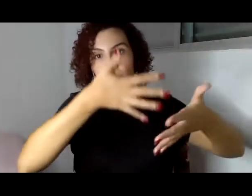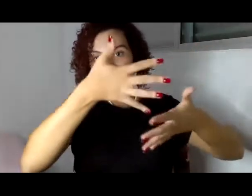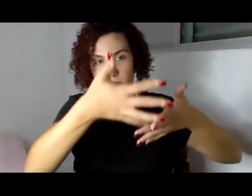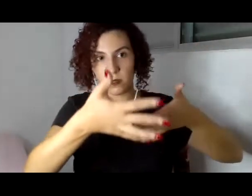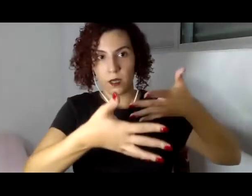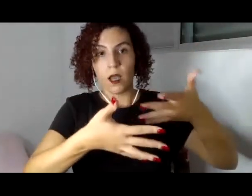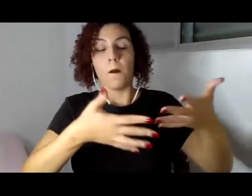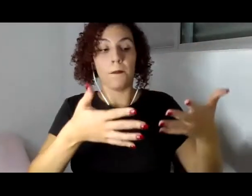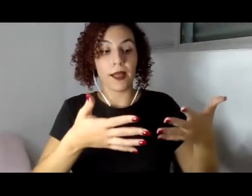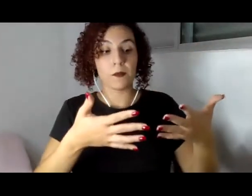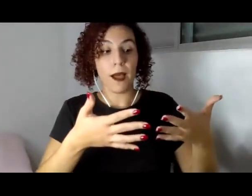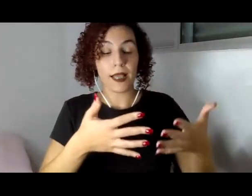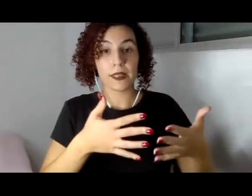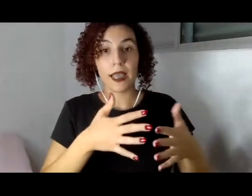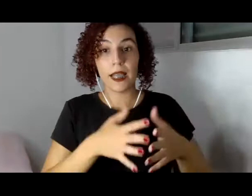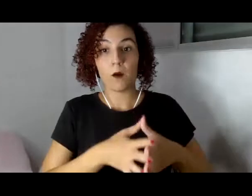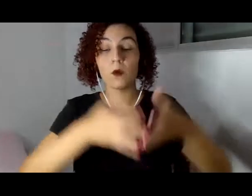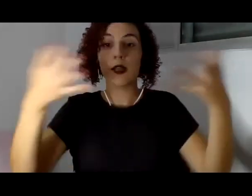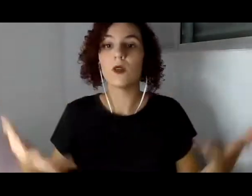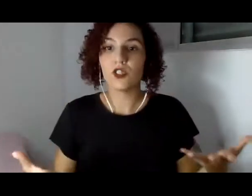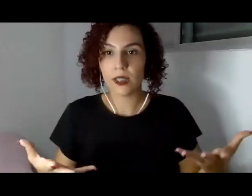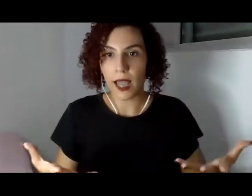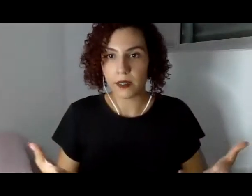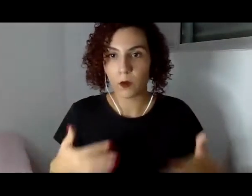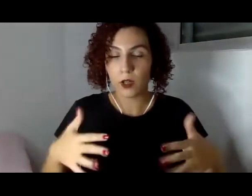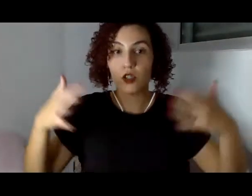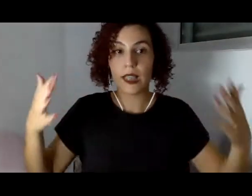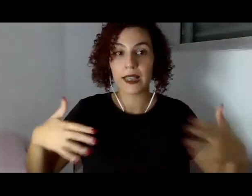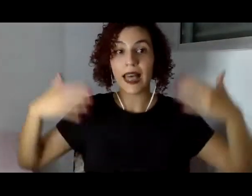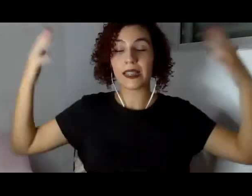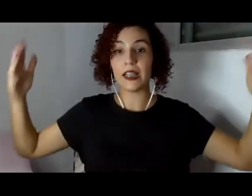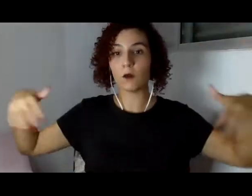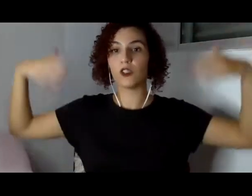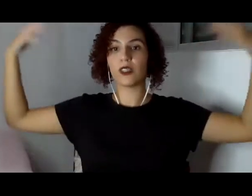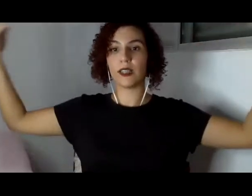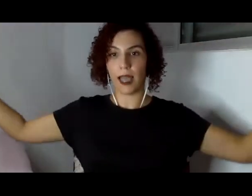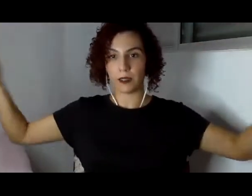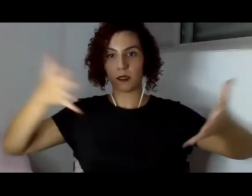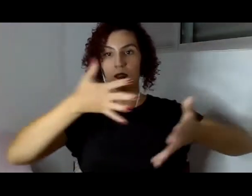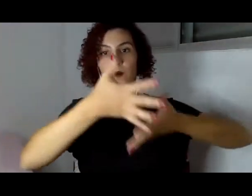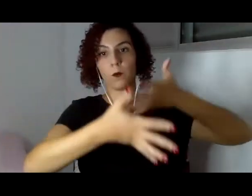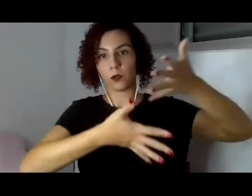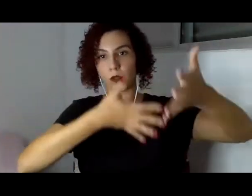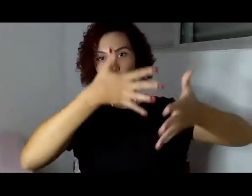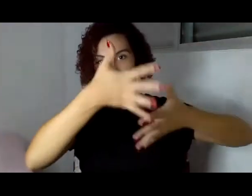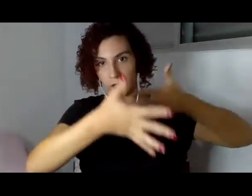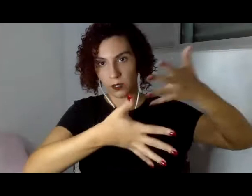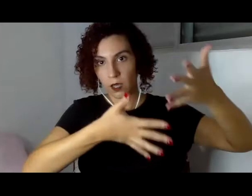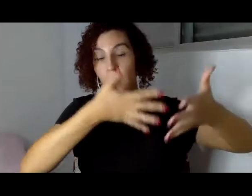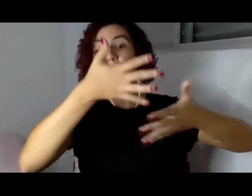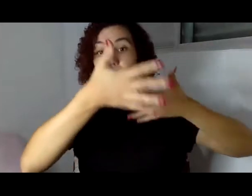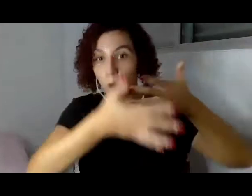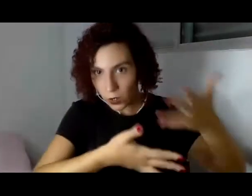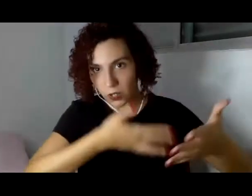virou Libras, mas parece que ele é um língua de sinais. Eu quero dizer das línguas de sinais. Então, eu posso usar